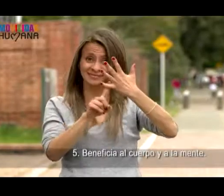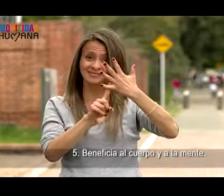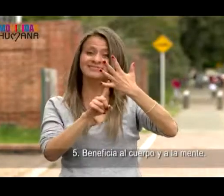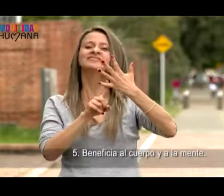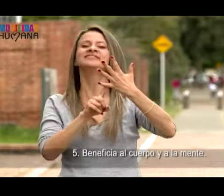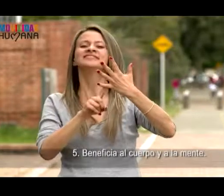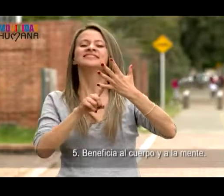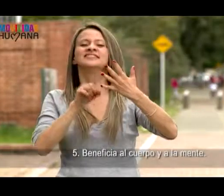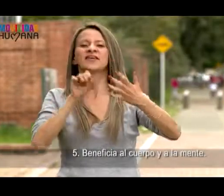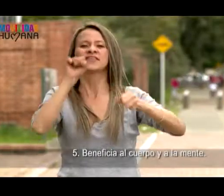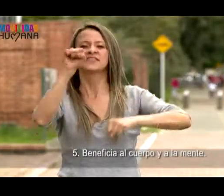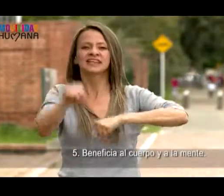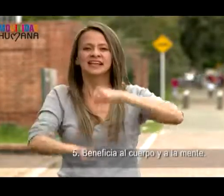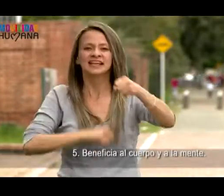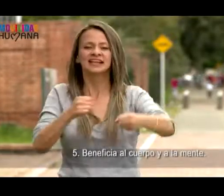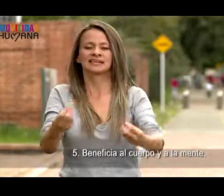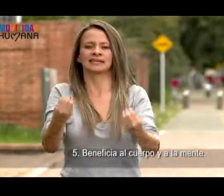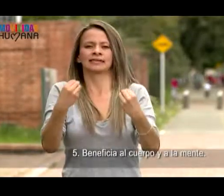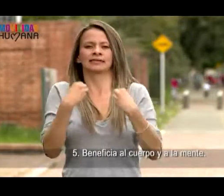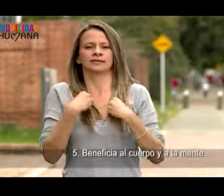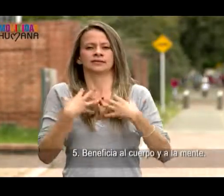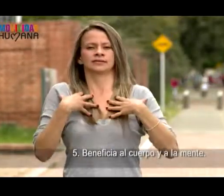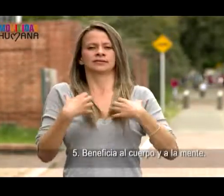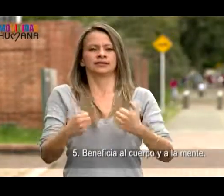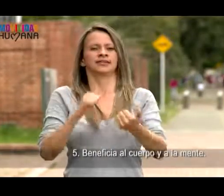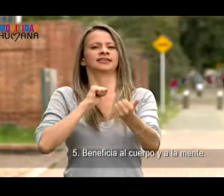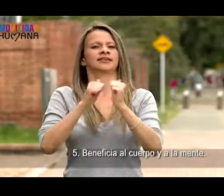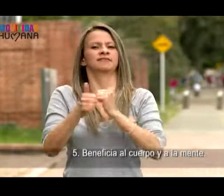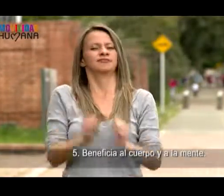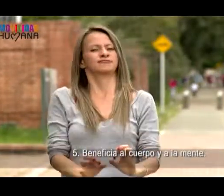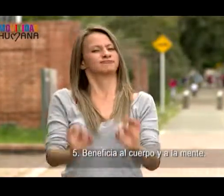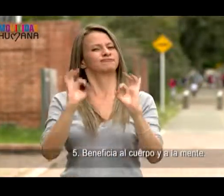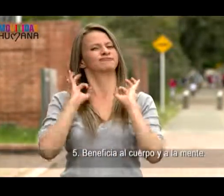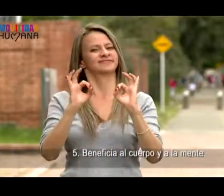Quinto, beneficia al cuerpo y a la mente.